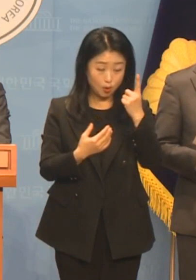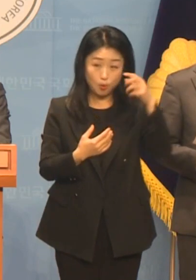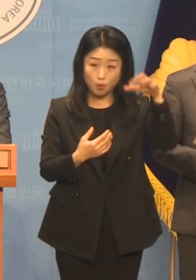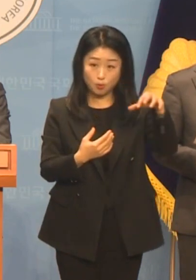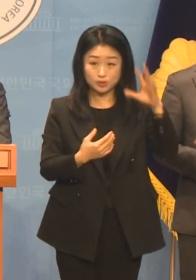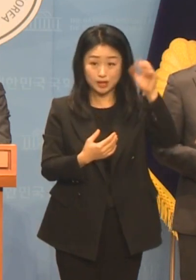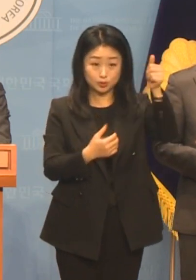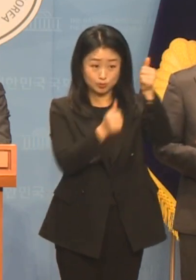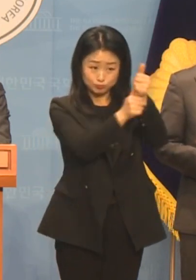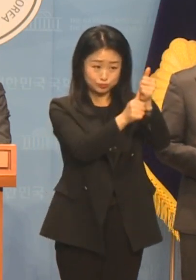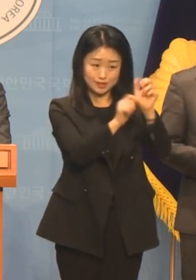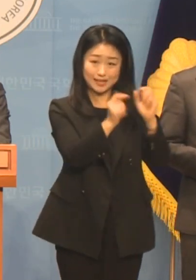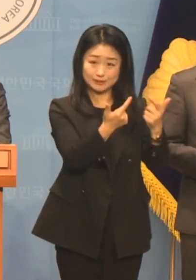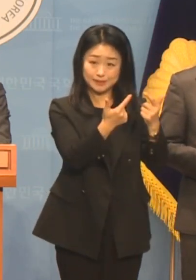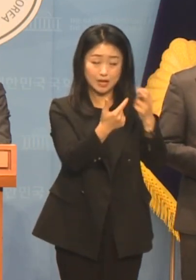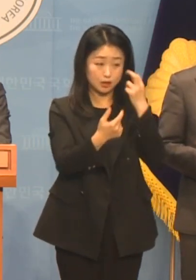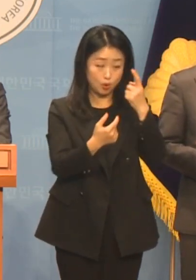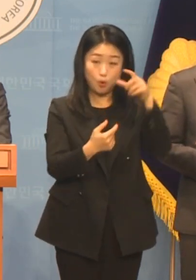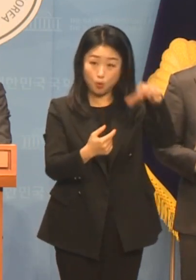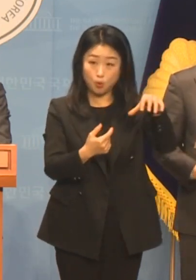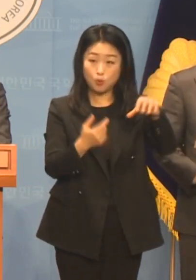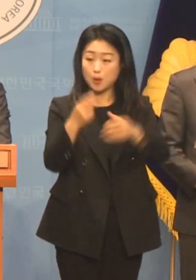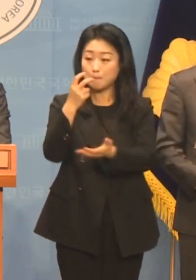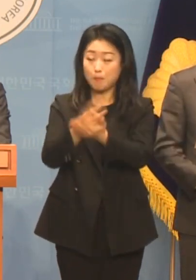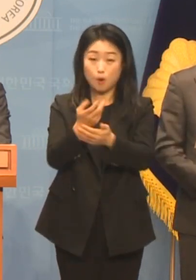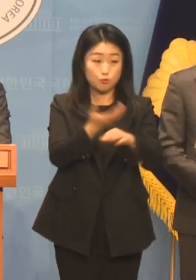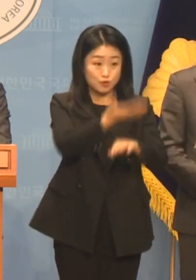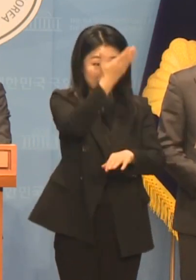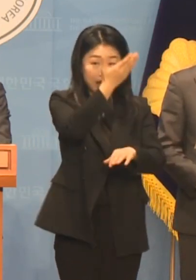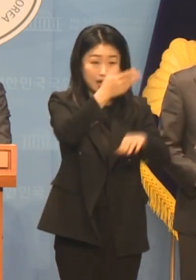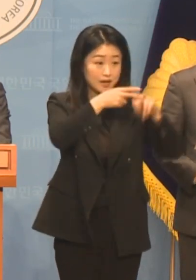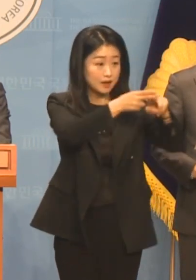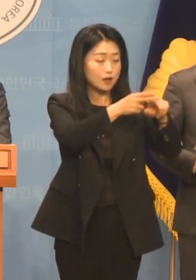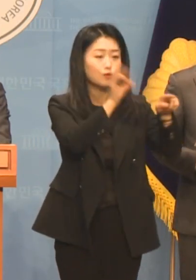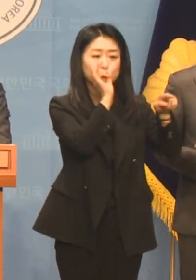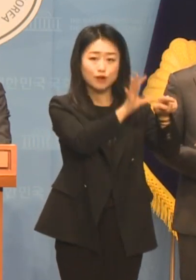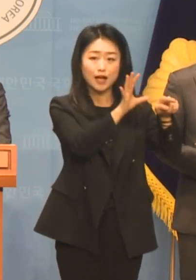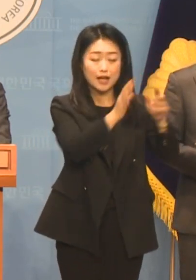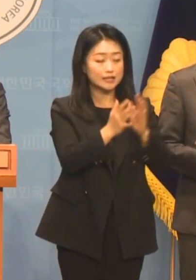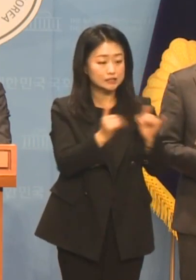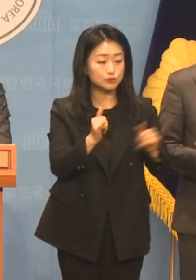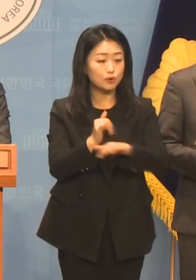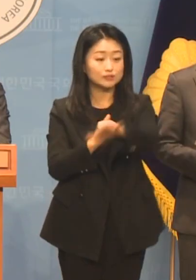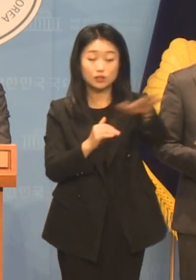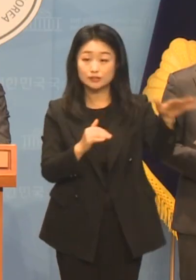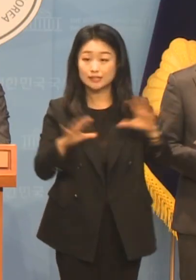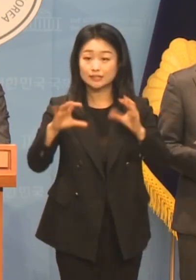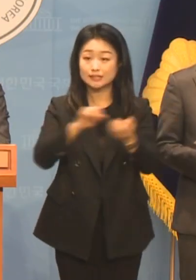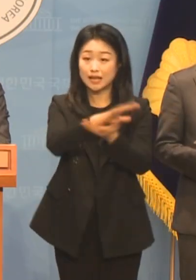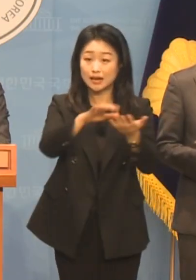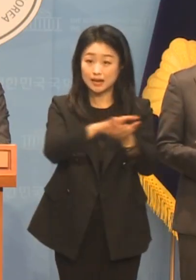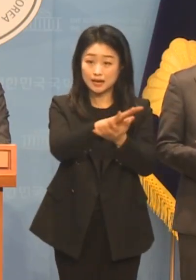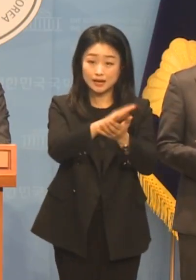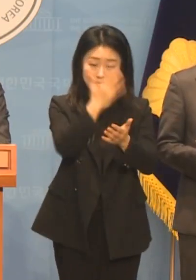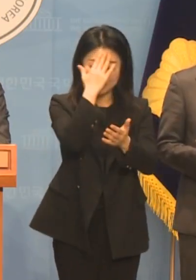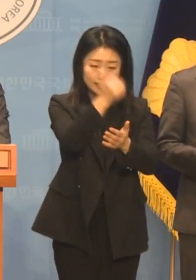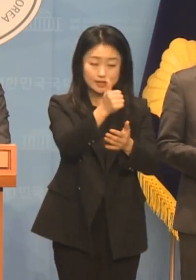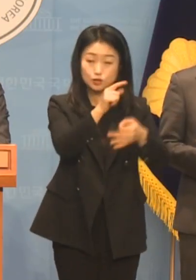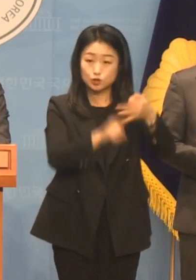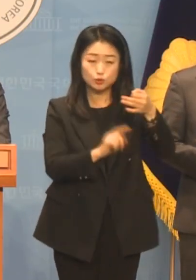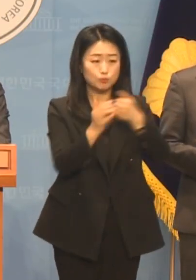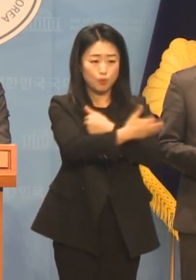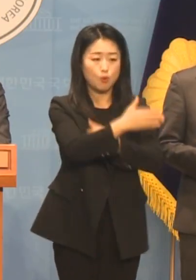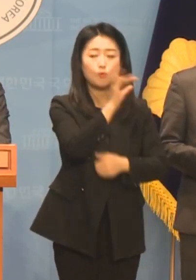아니며 대통령 경호처는 법 위에 군림할 수도 없습니다. 경호처 직원 역시 내란 수계를 보호하는 데 동원될 수